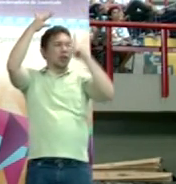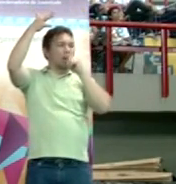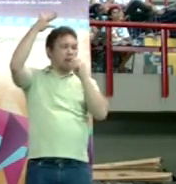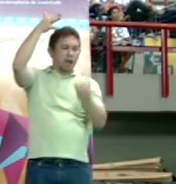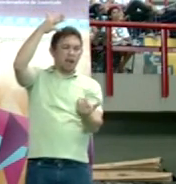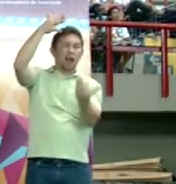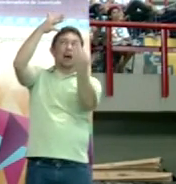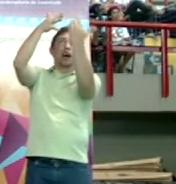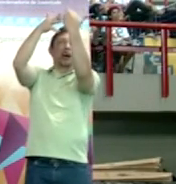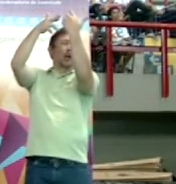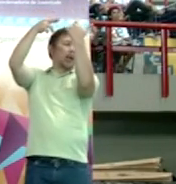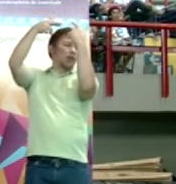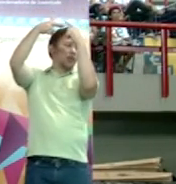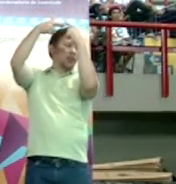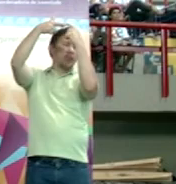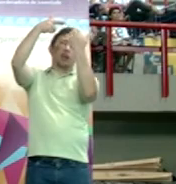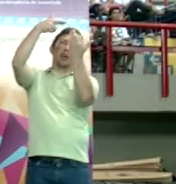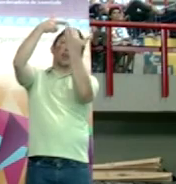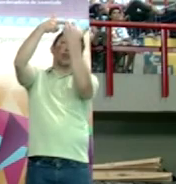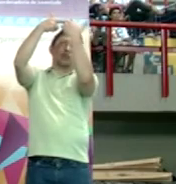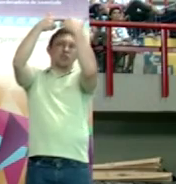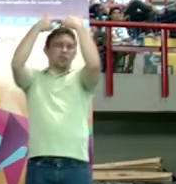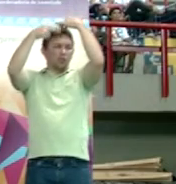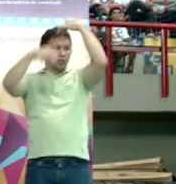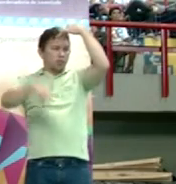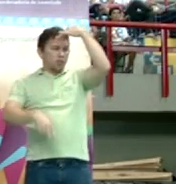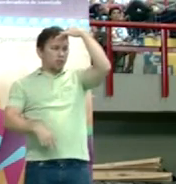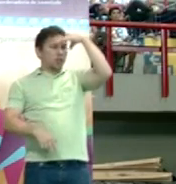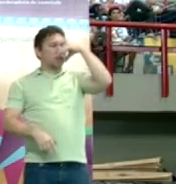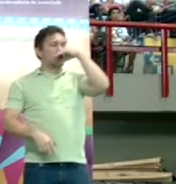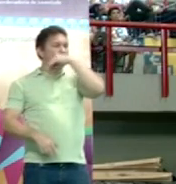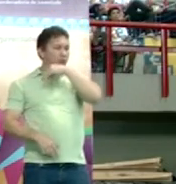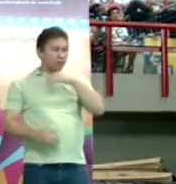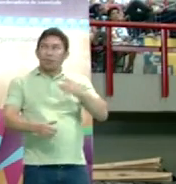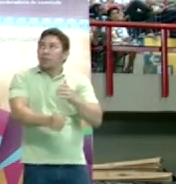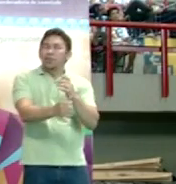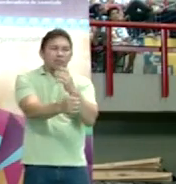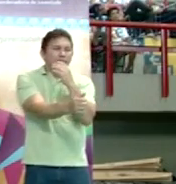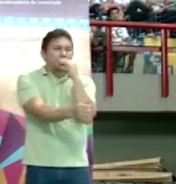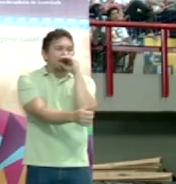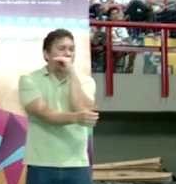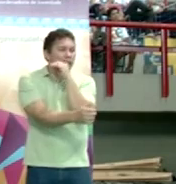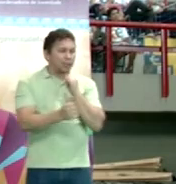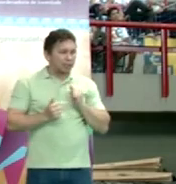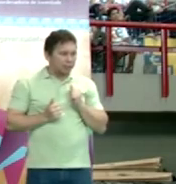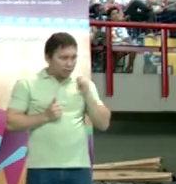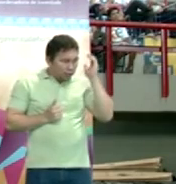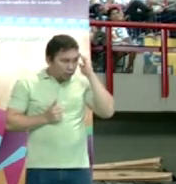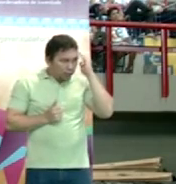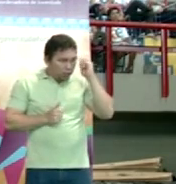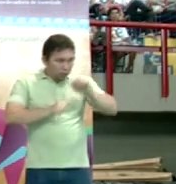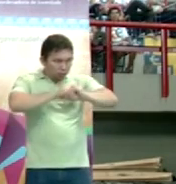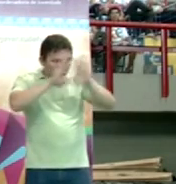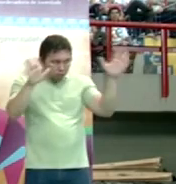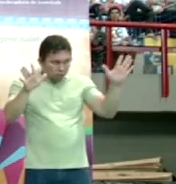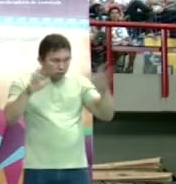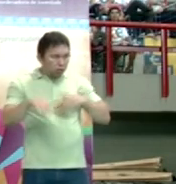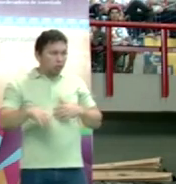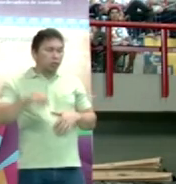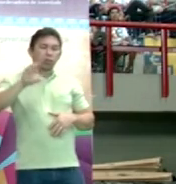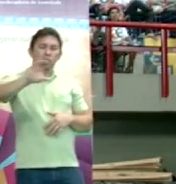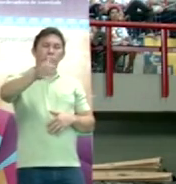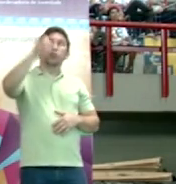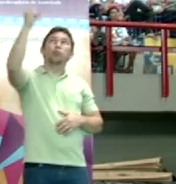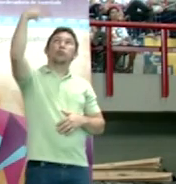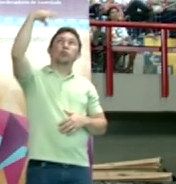passa em contato com o resistor e aquece. Vocês estão me entendendo ou não? Beleza? Então o chuveiro elétrico é